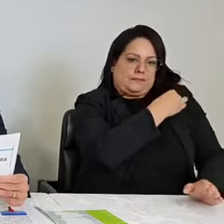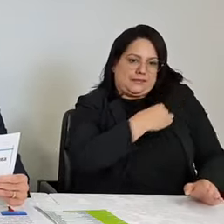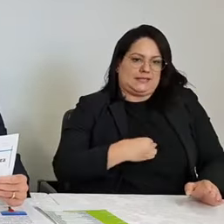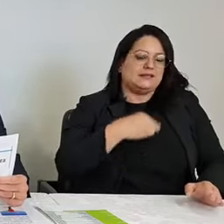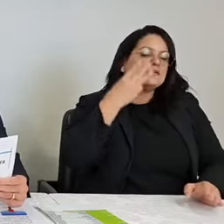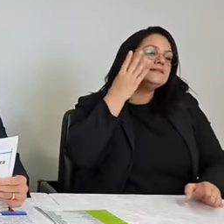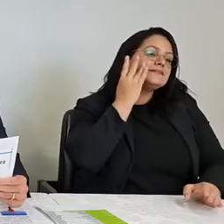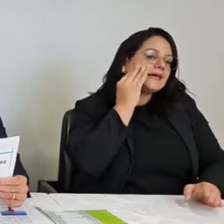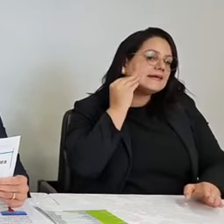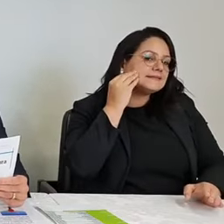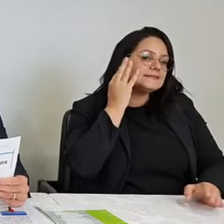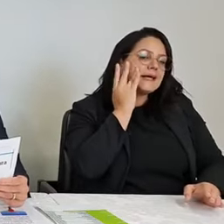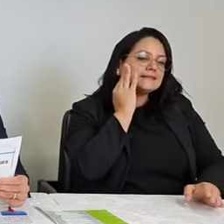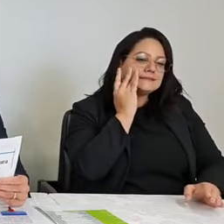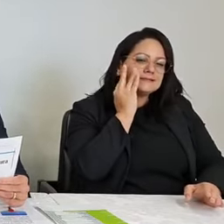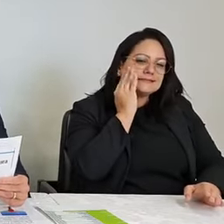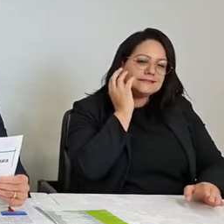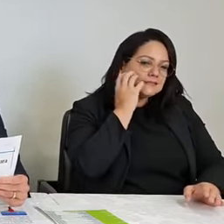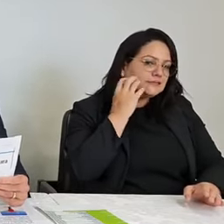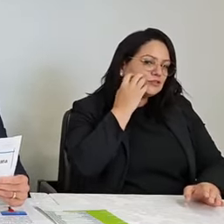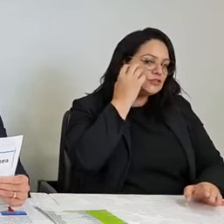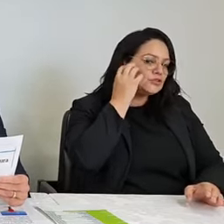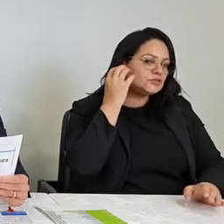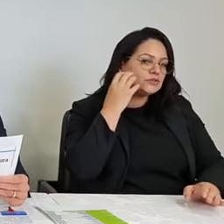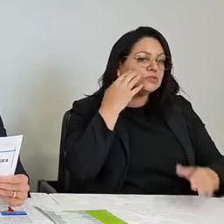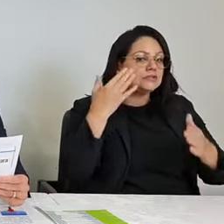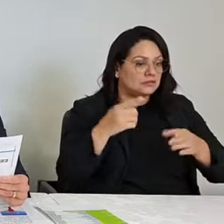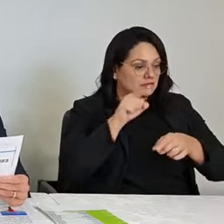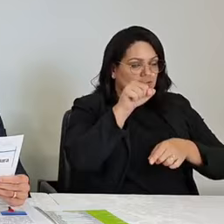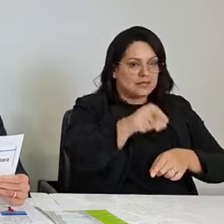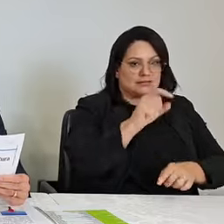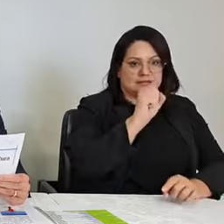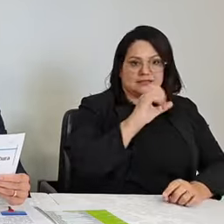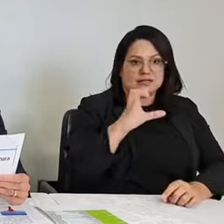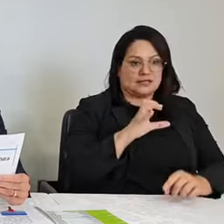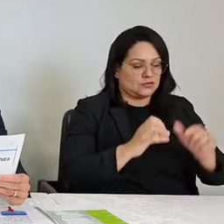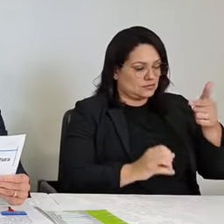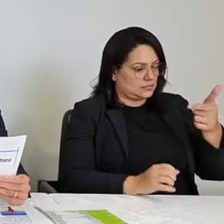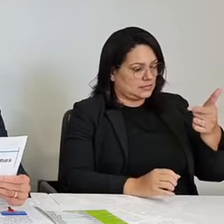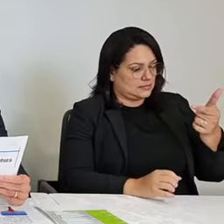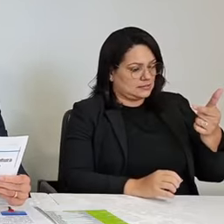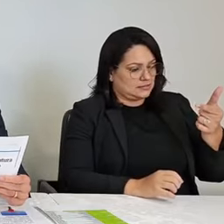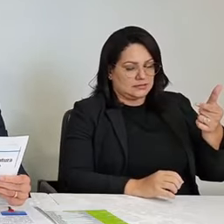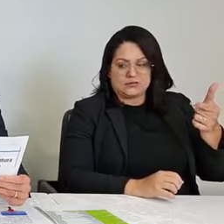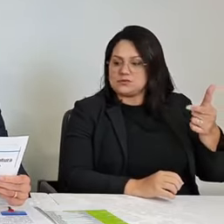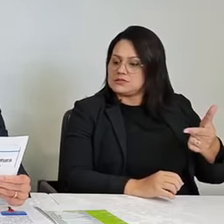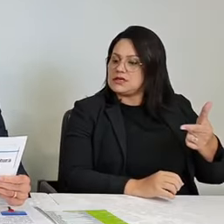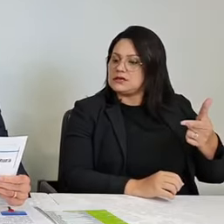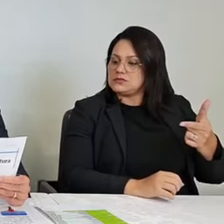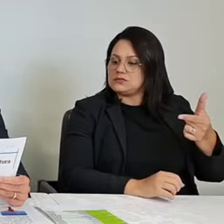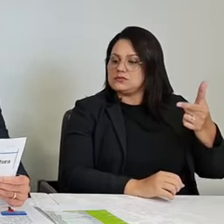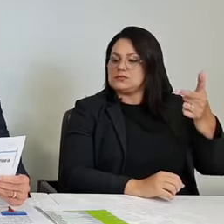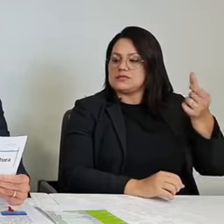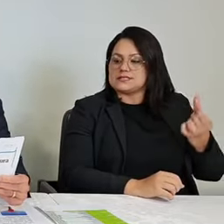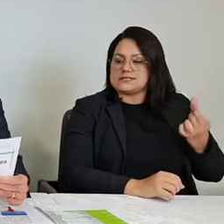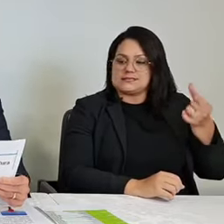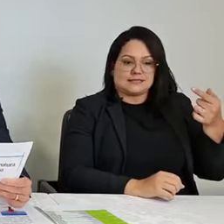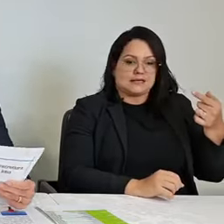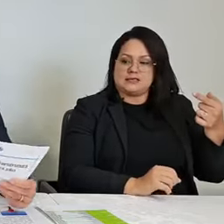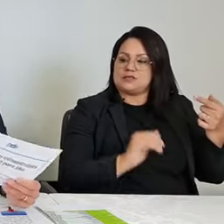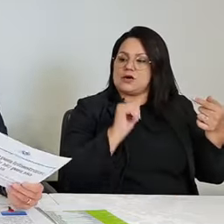verdade, o orçamento para essa rúbrica, Santa Catarina, passou de 267 para 380 milhões. O